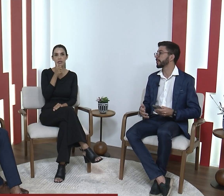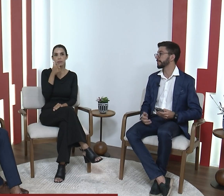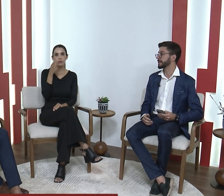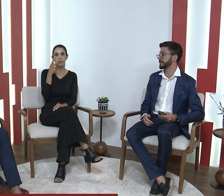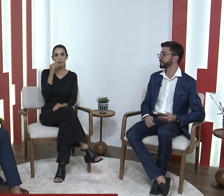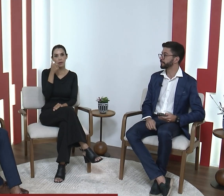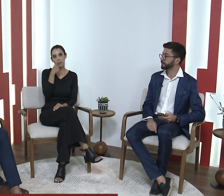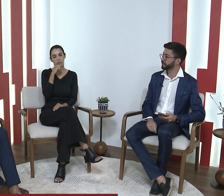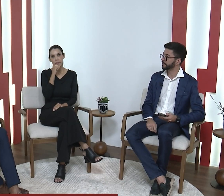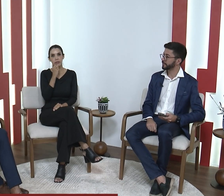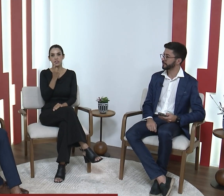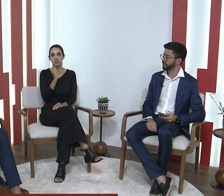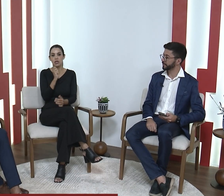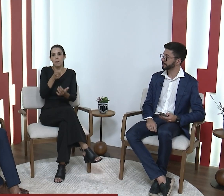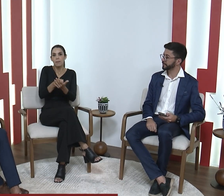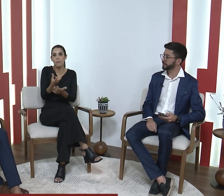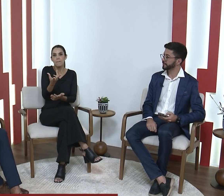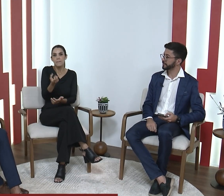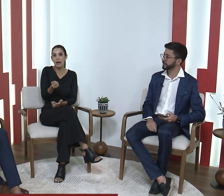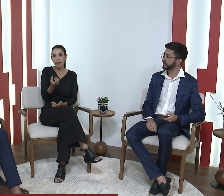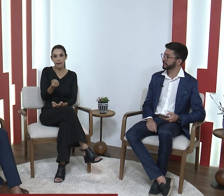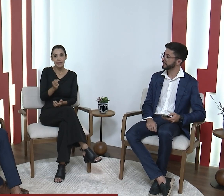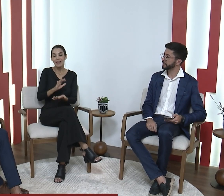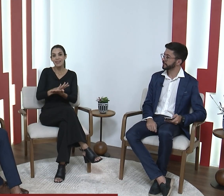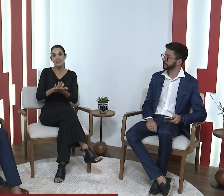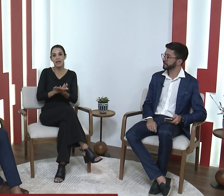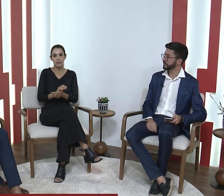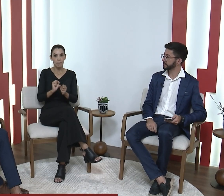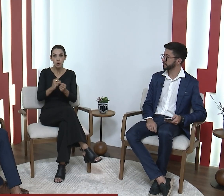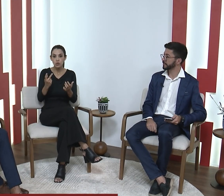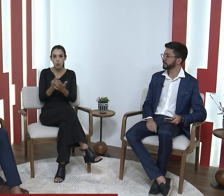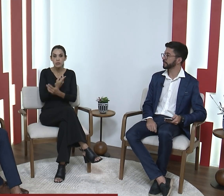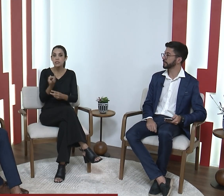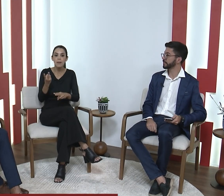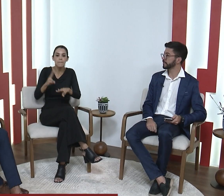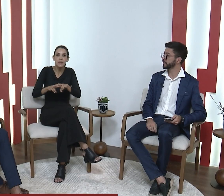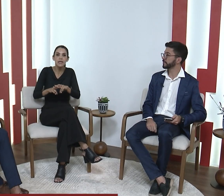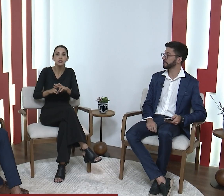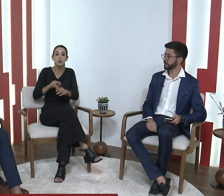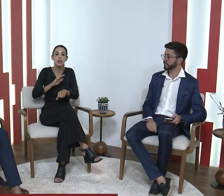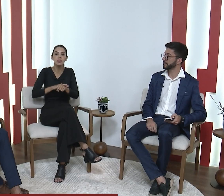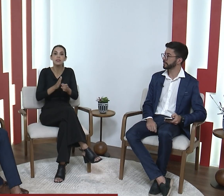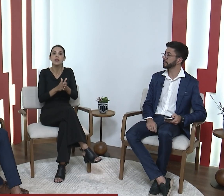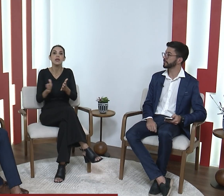não pagar uma pensão? Olha, a legislação fala que a partir do primeiro mês